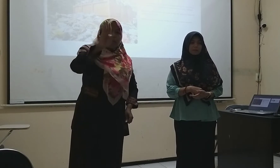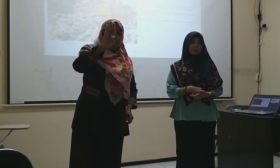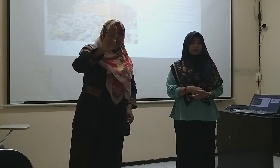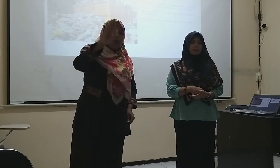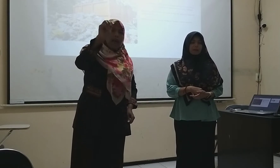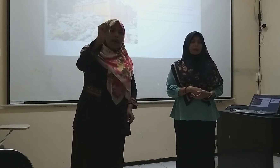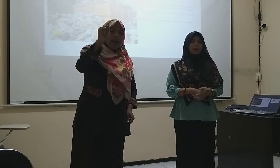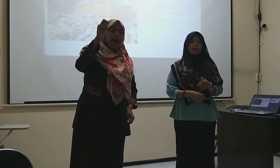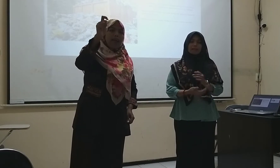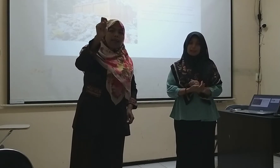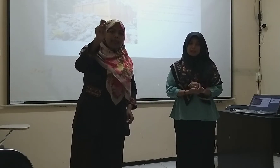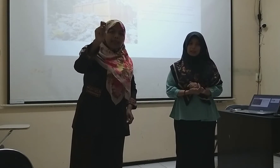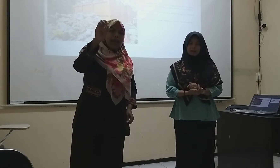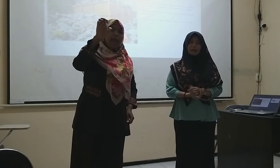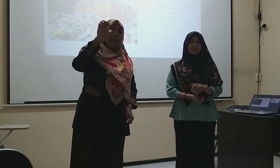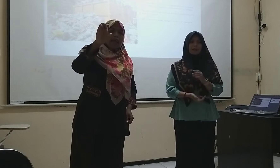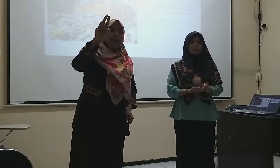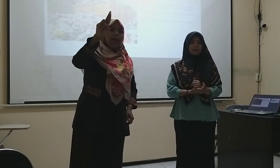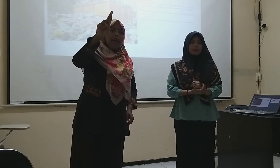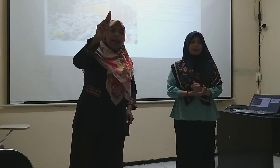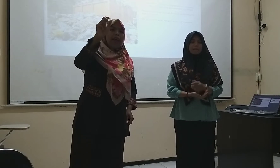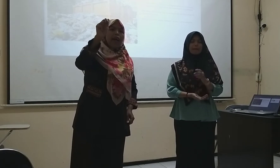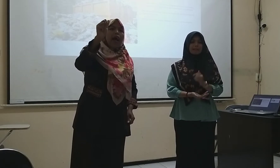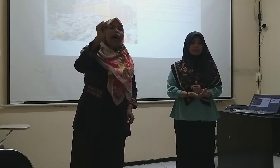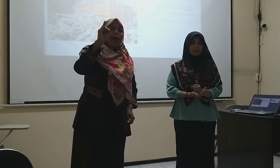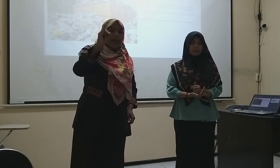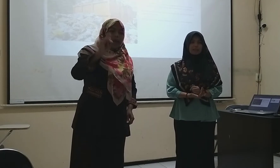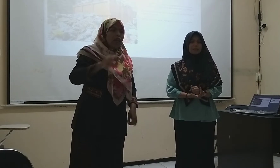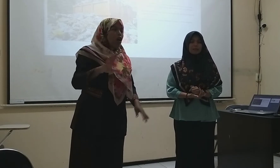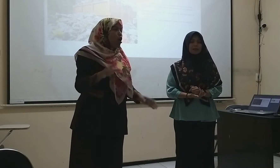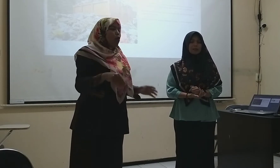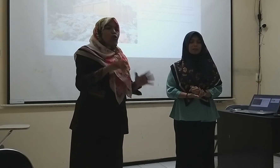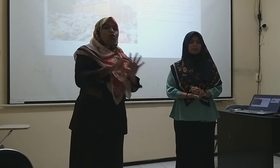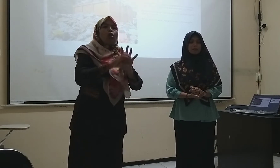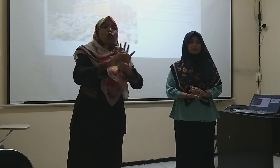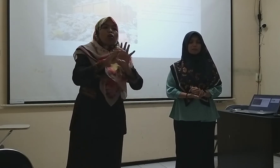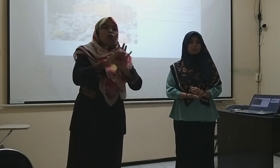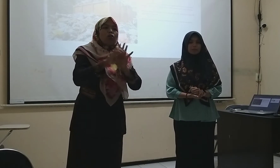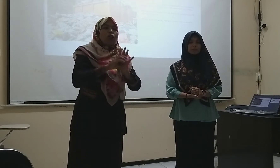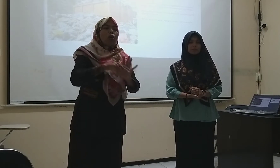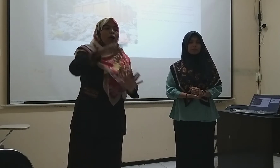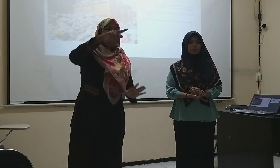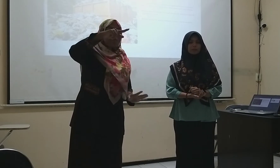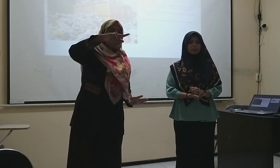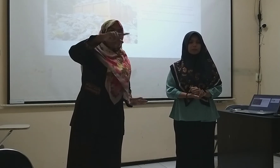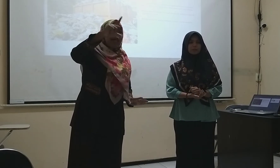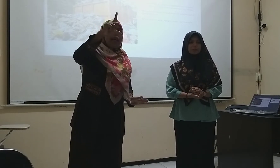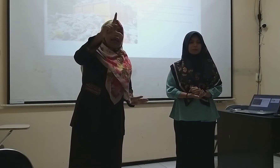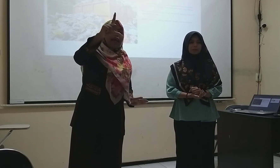Baterai, plastik, bahan kimia, plastik seperti itu.